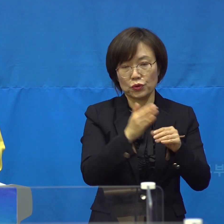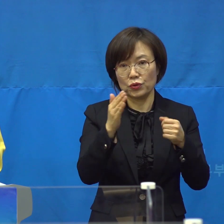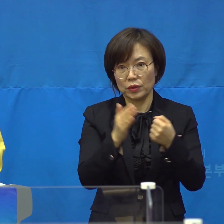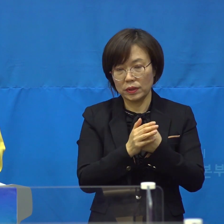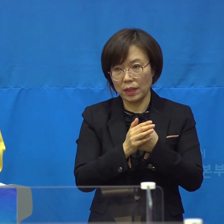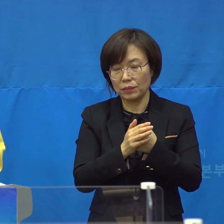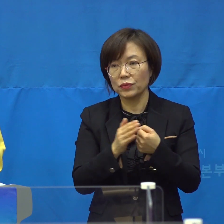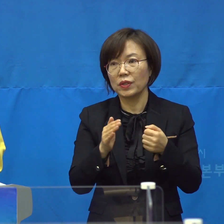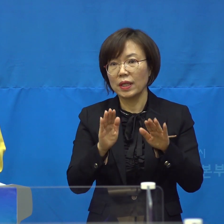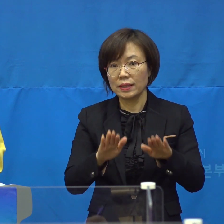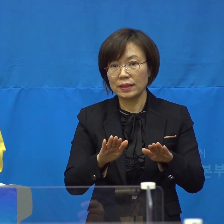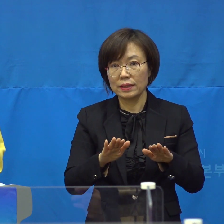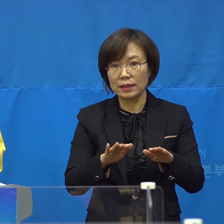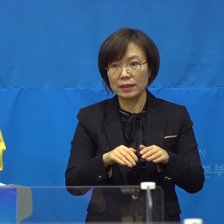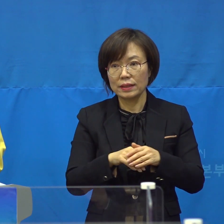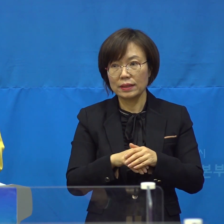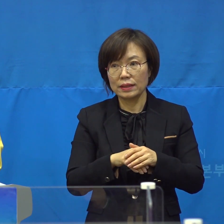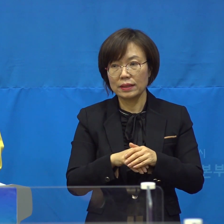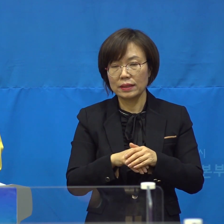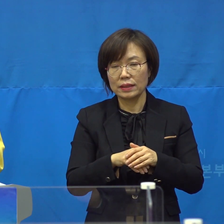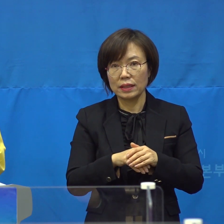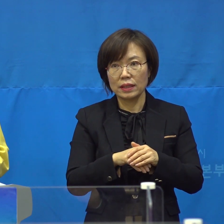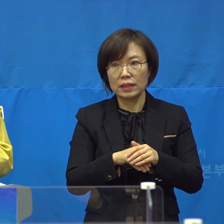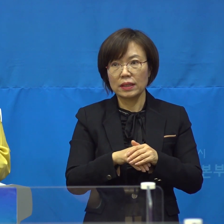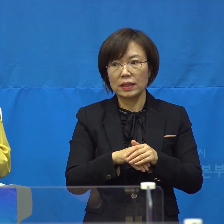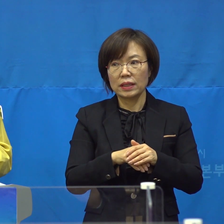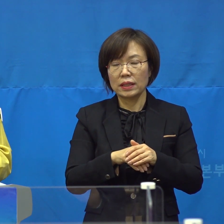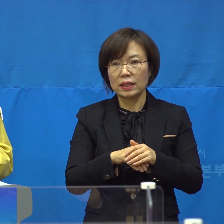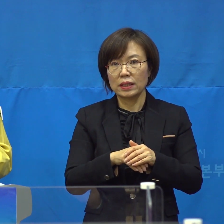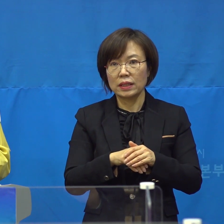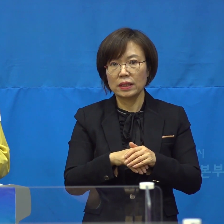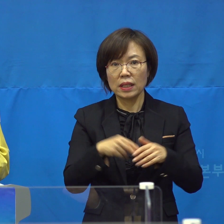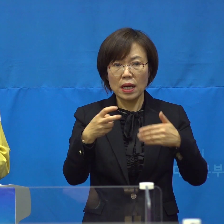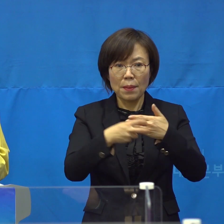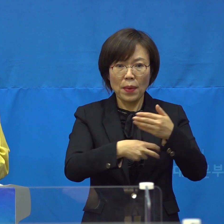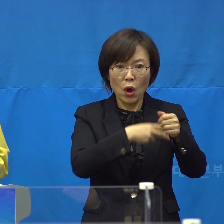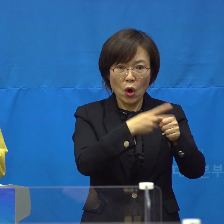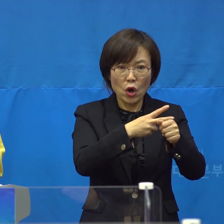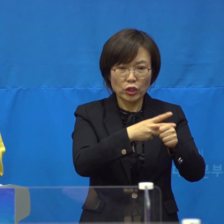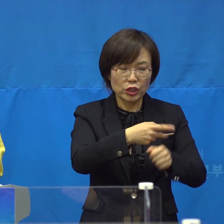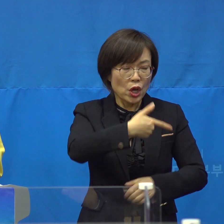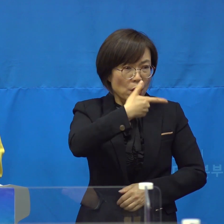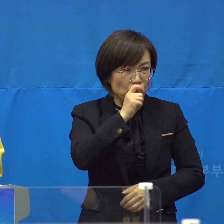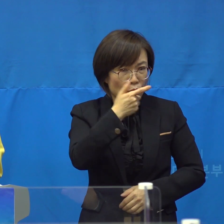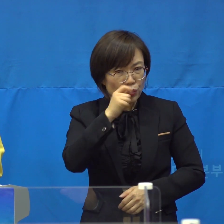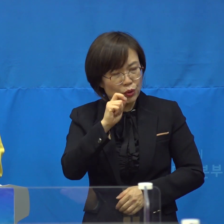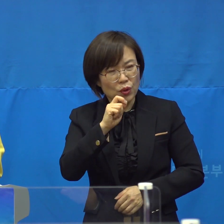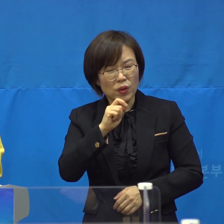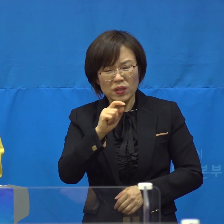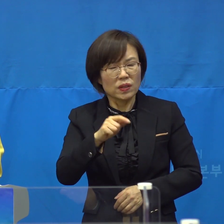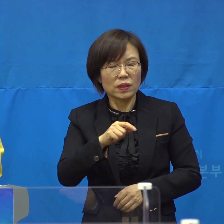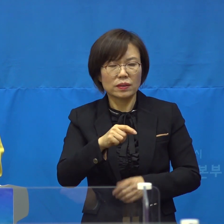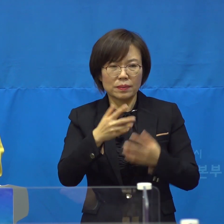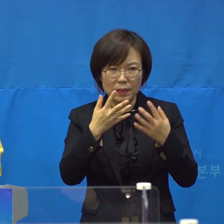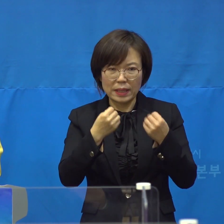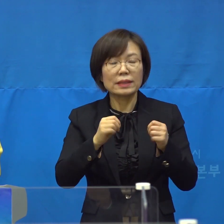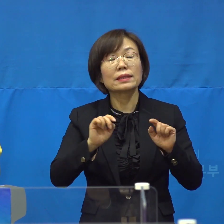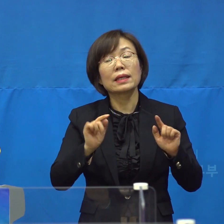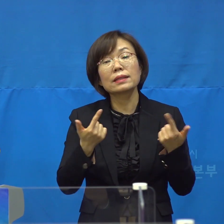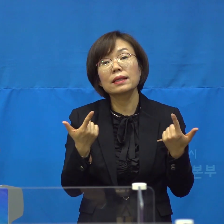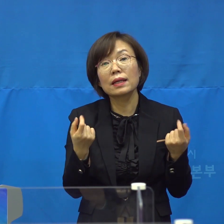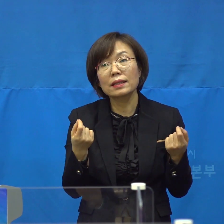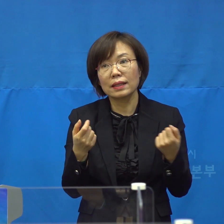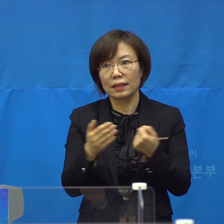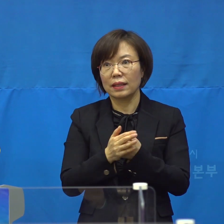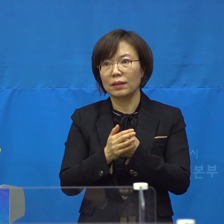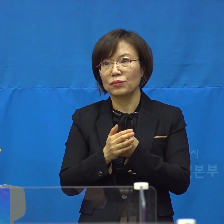이제 알아보니까 그 안에서 이제 뭐 그렇게 이게 이제 의료진이 지금 부족한 그런 상황은 아닌 것 같습니다.